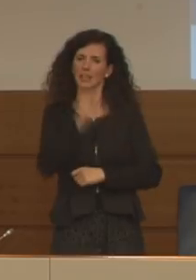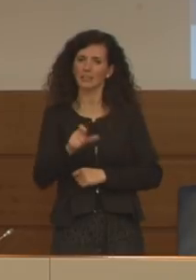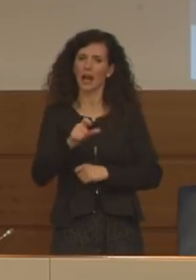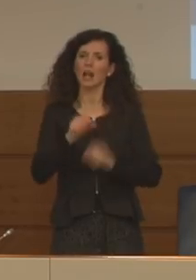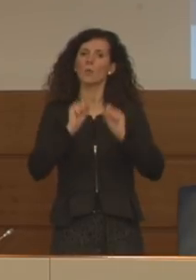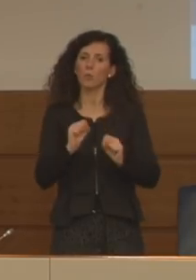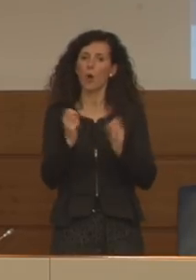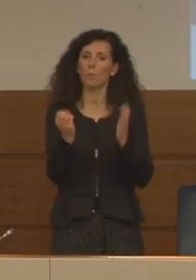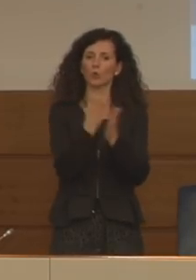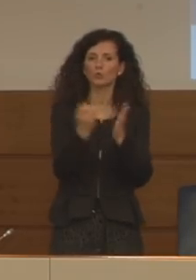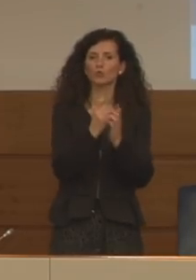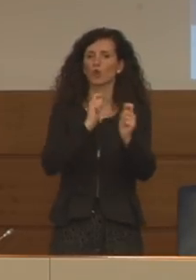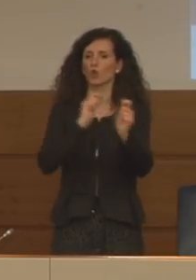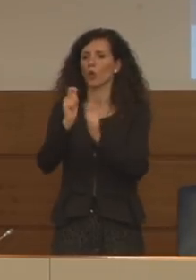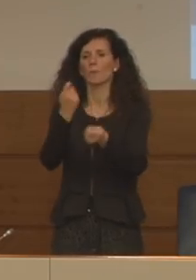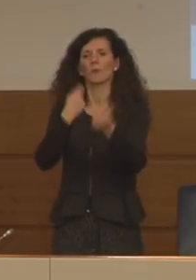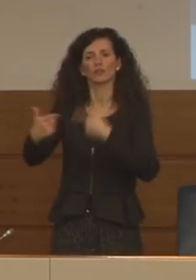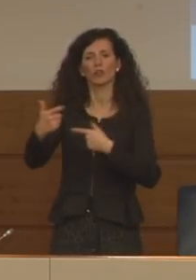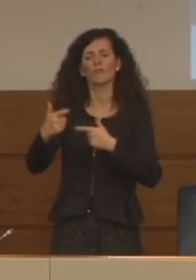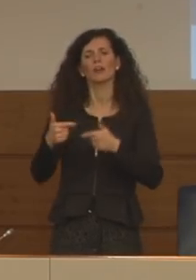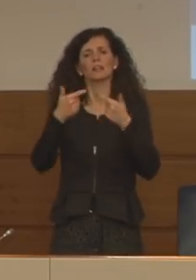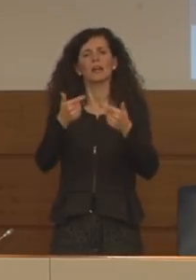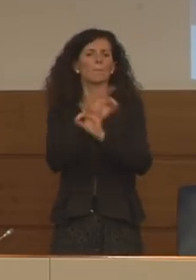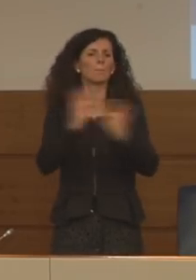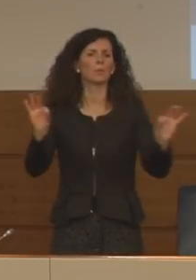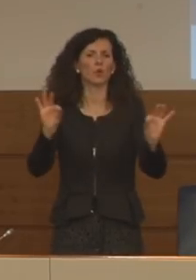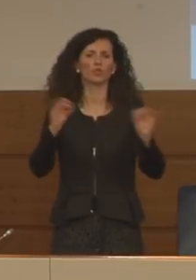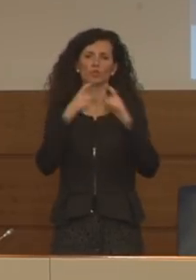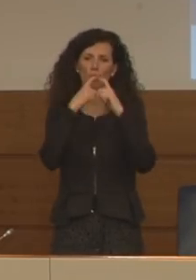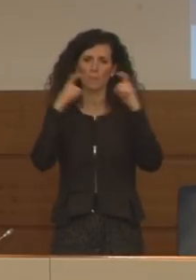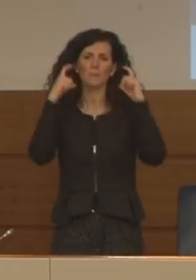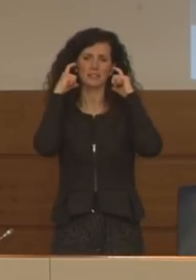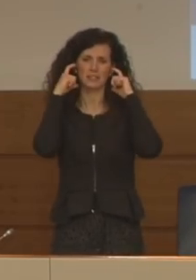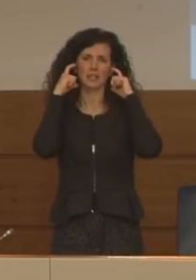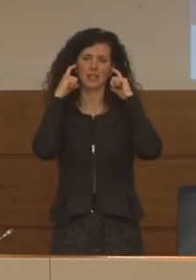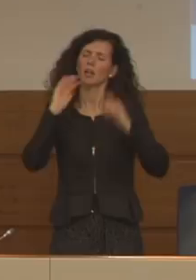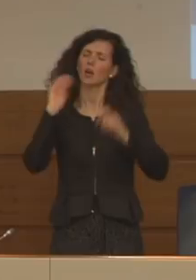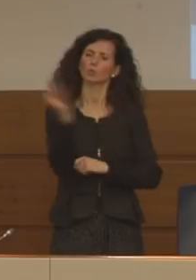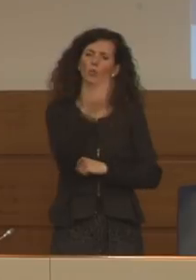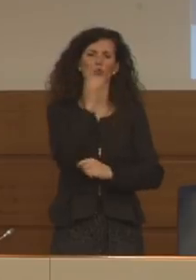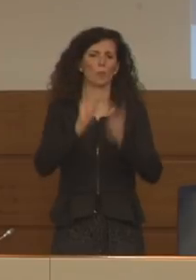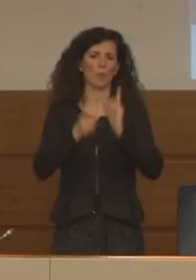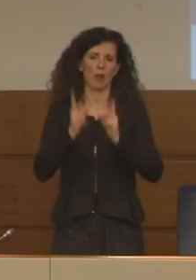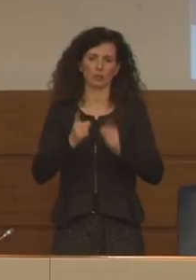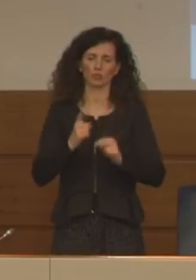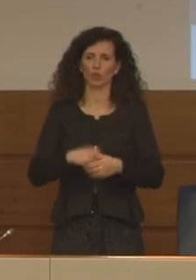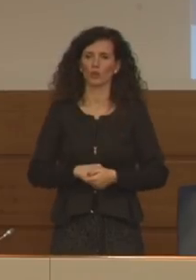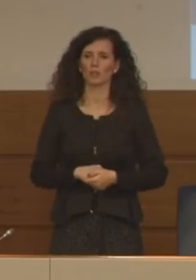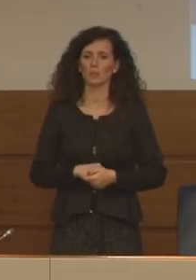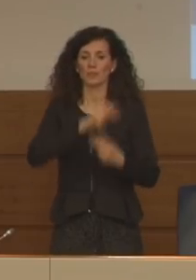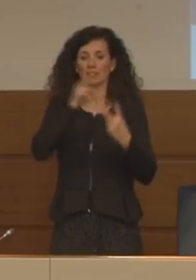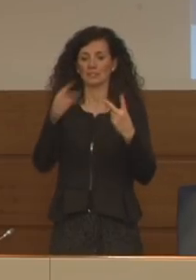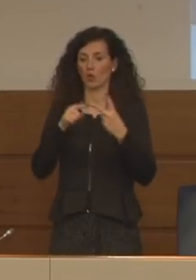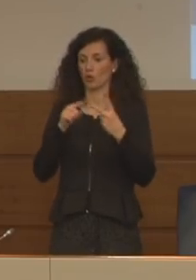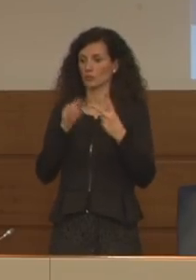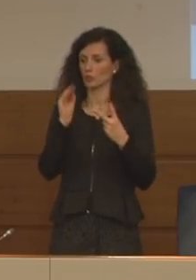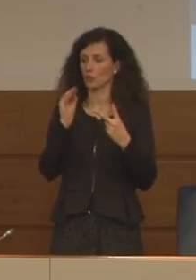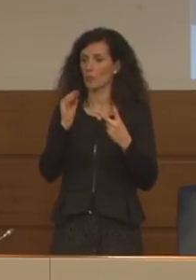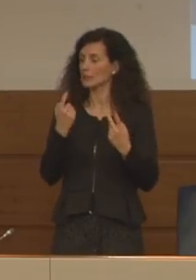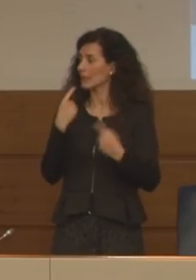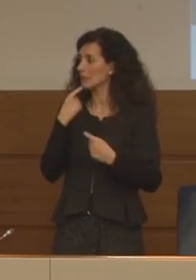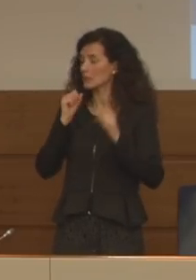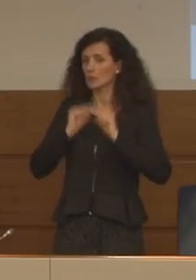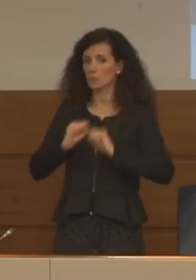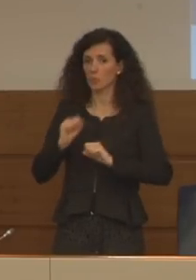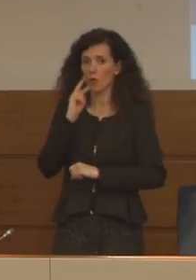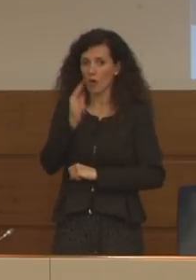e rendere disponibili mascherine per tutta la popolazione sulla seconda domanda chi è che